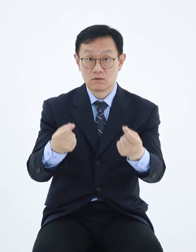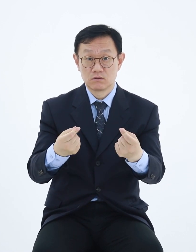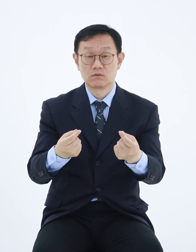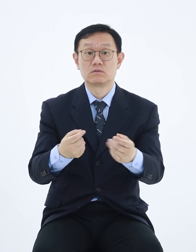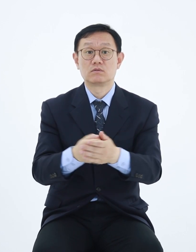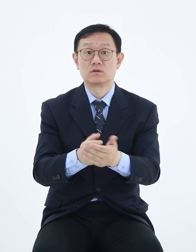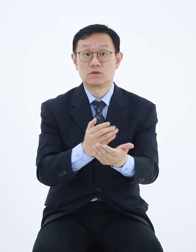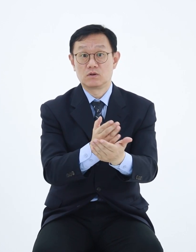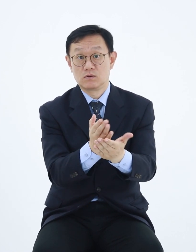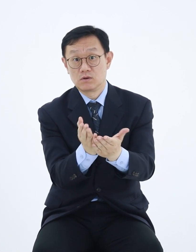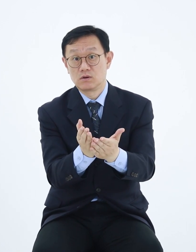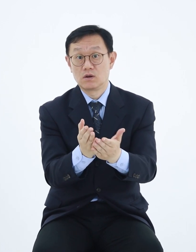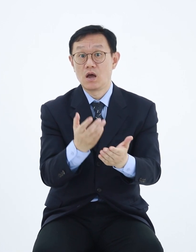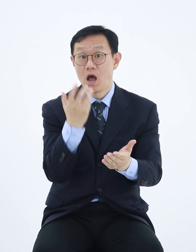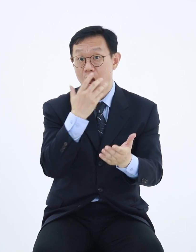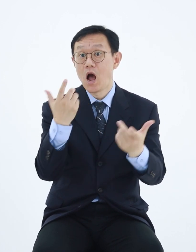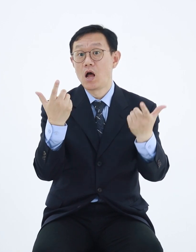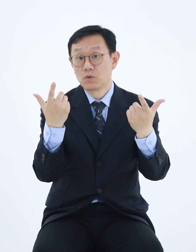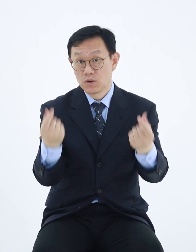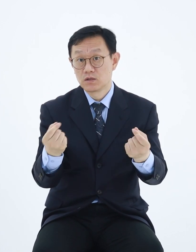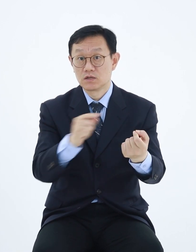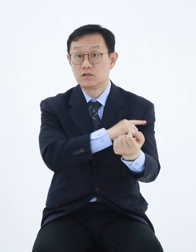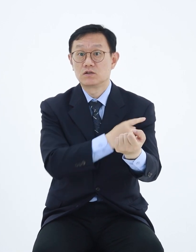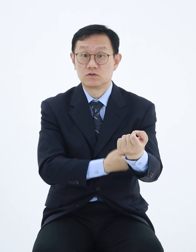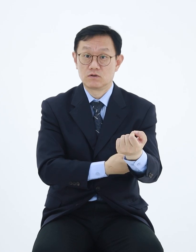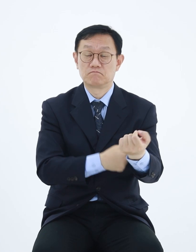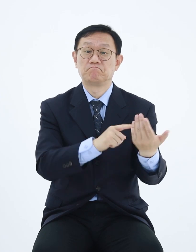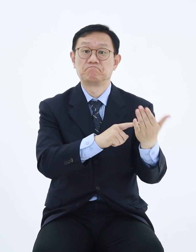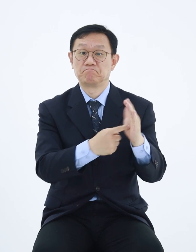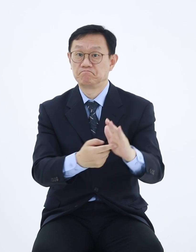구기 종목에서 비장애인과 동등하게 그 능력을 발휘할 수 있다.